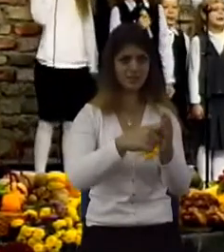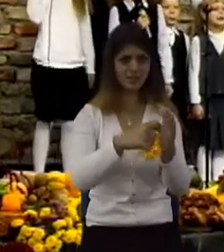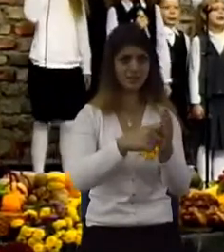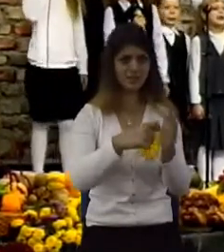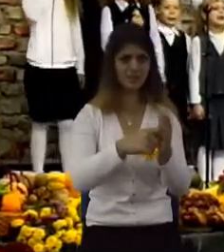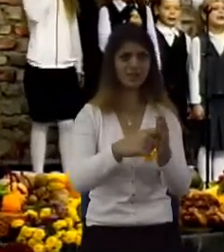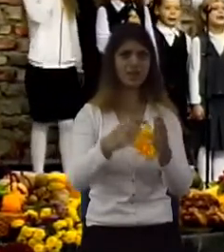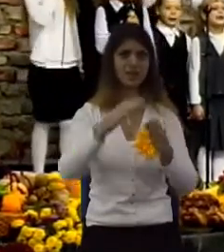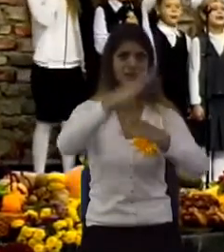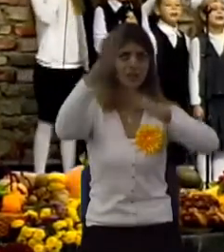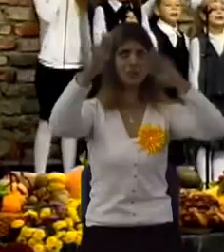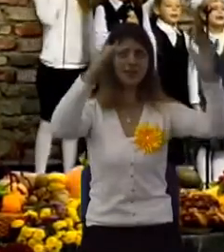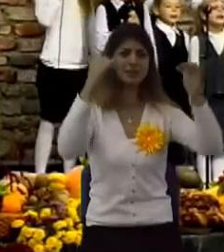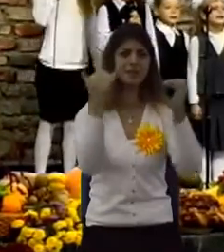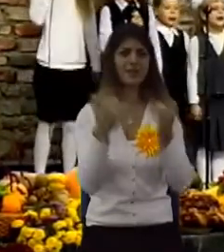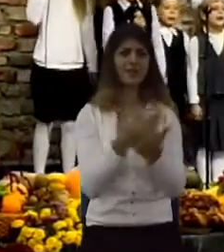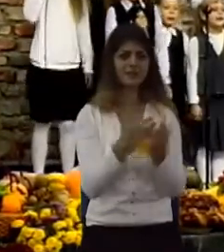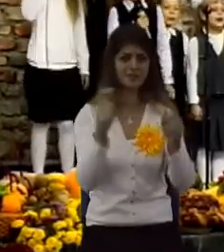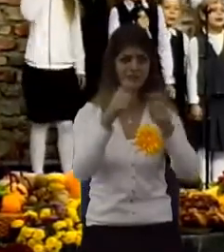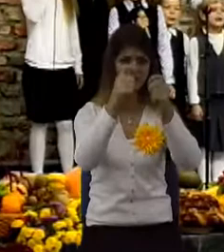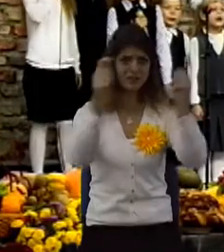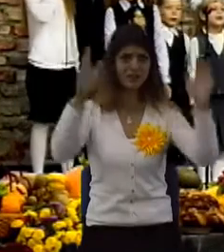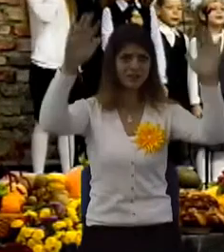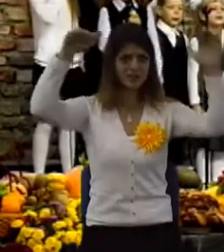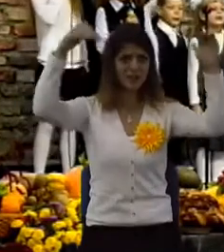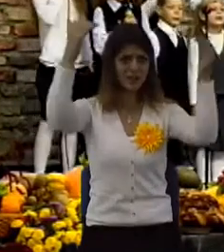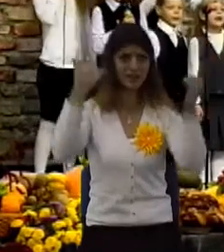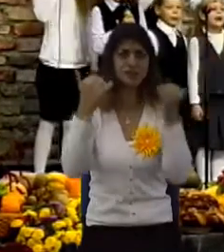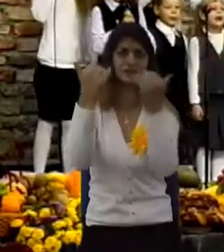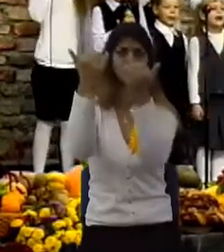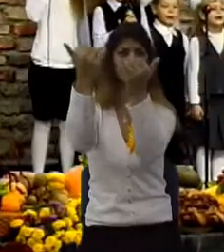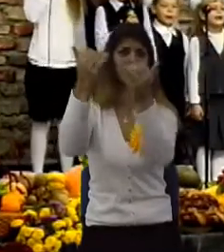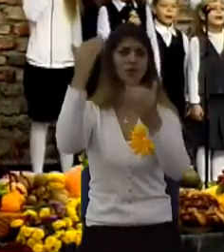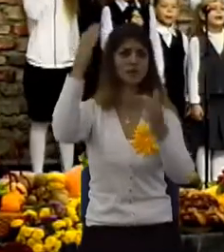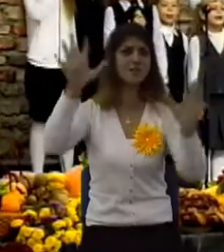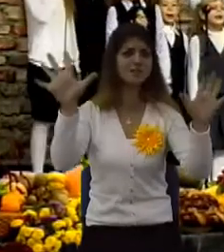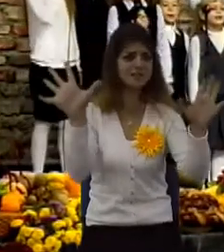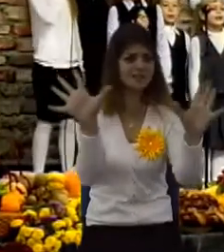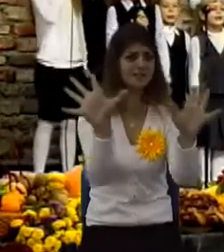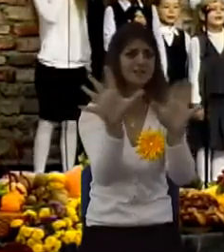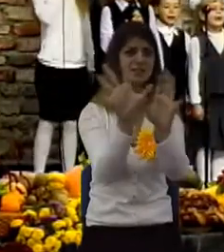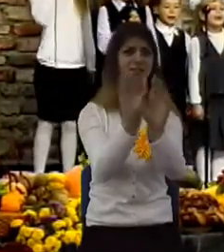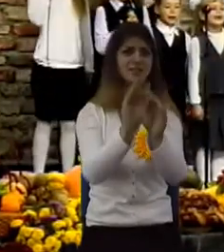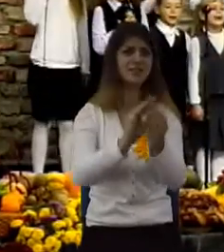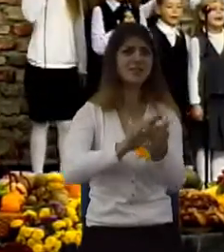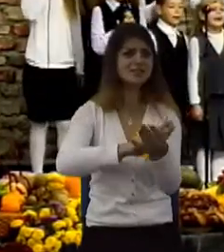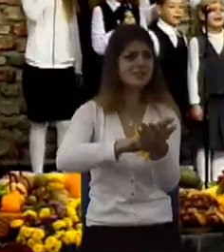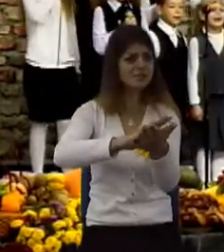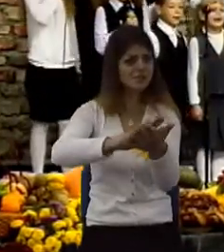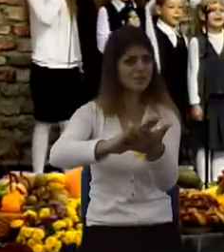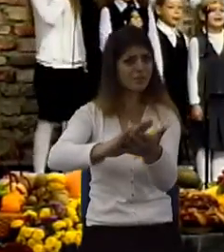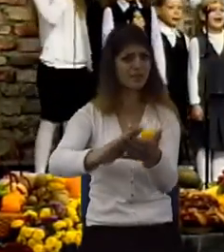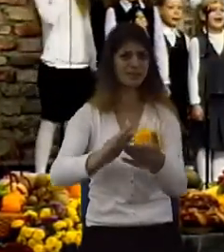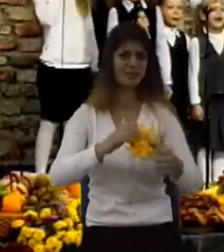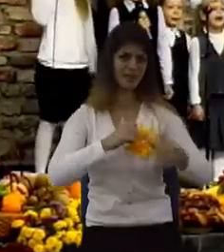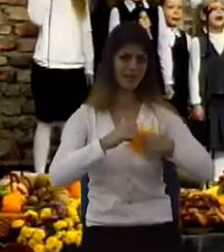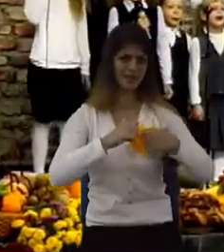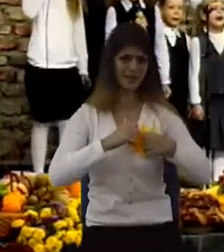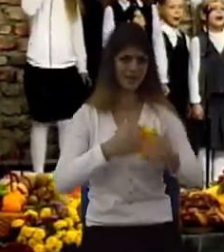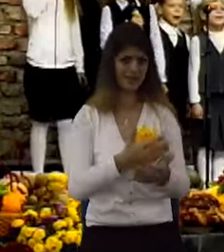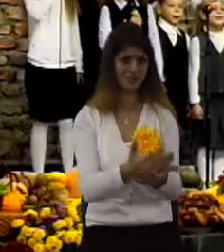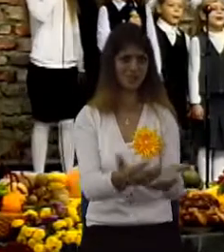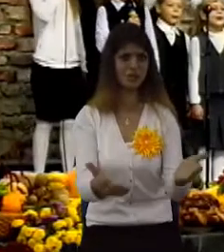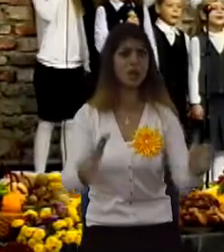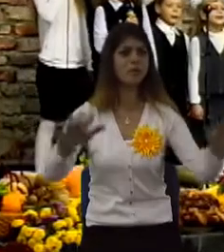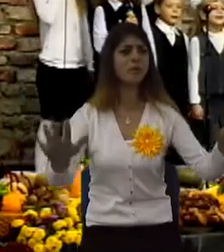нас открыл. Славы достоин нам всей, смыл своей кровью наш